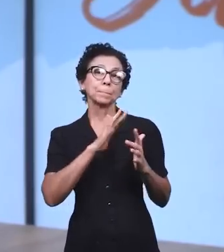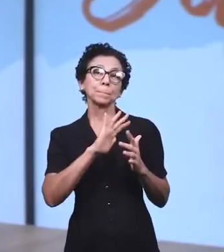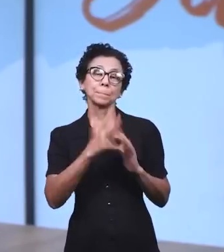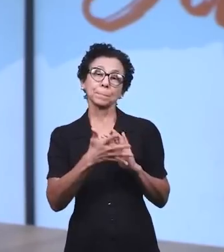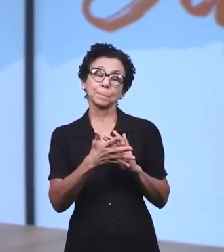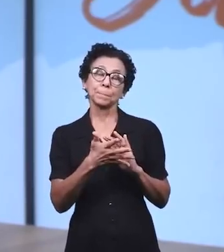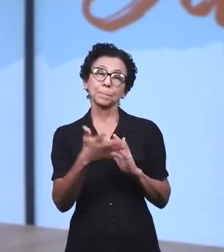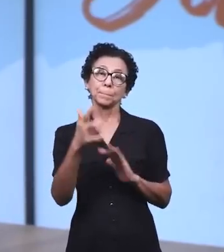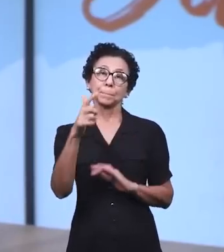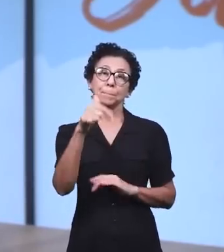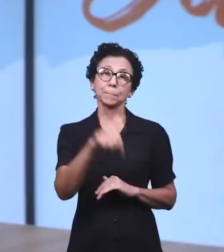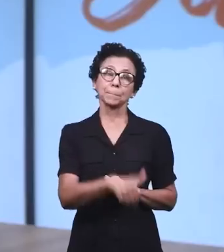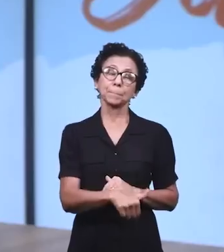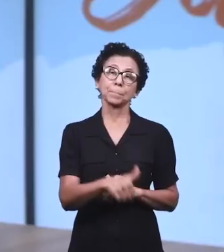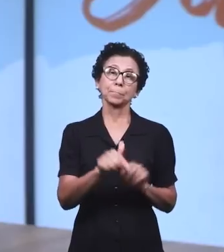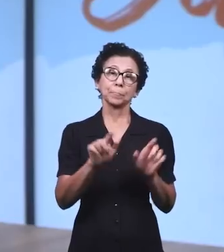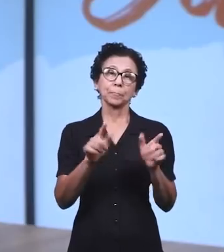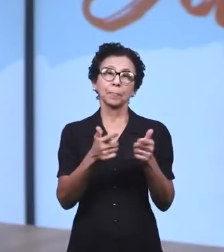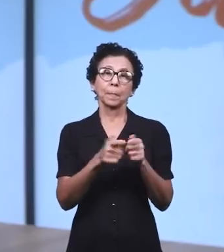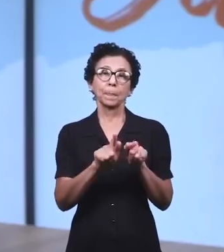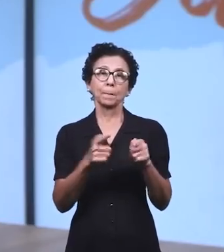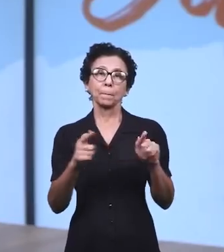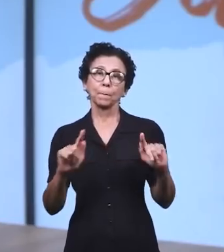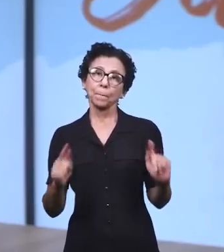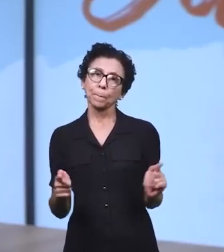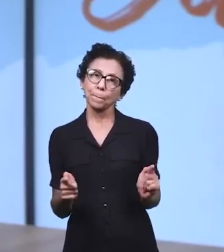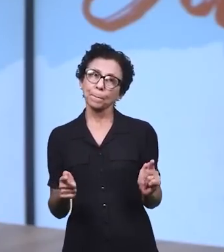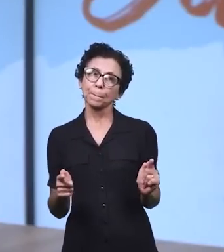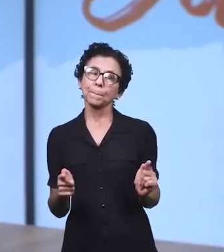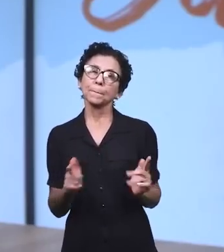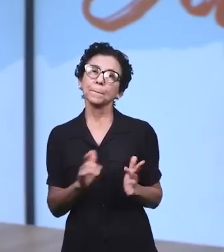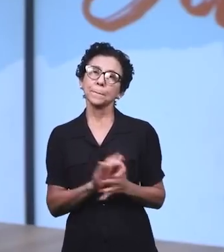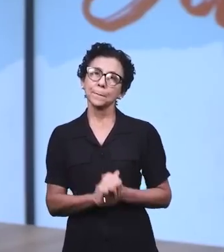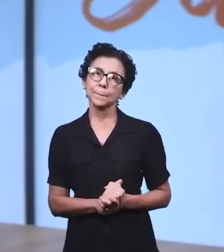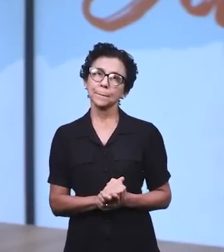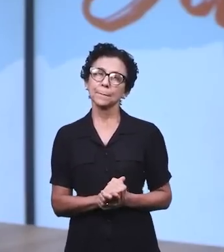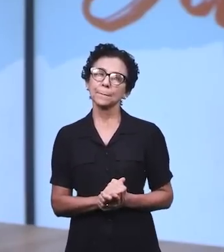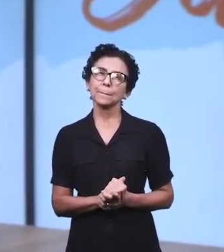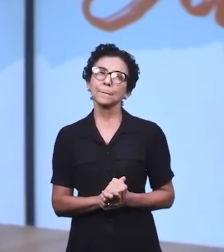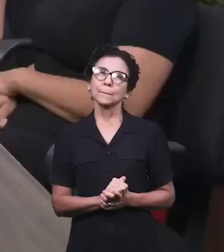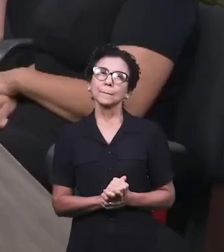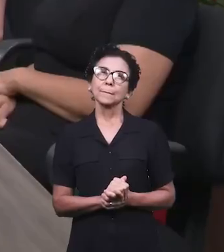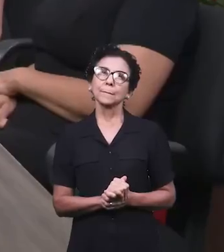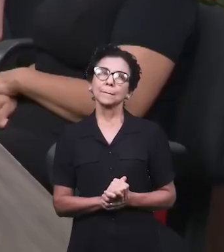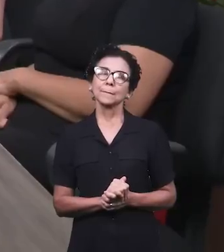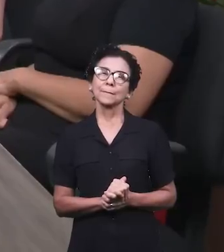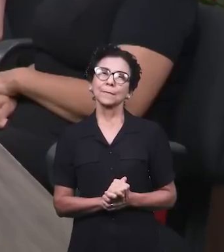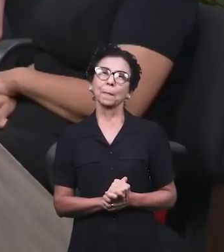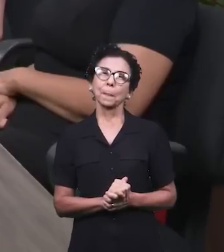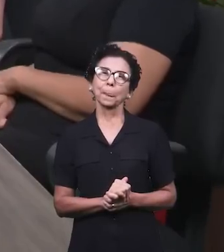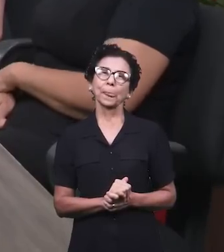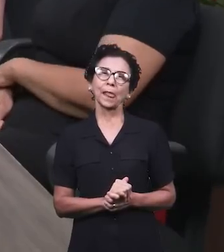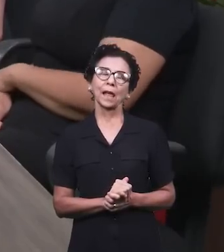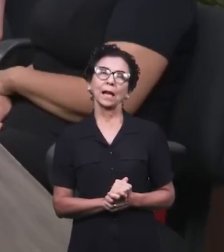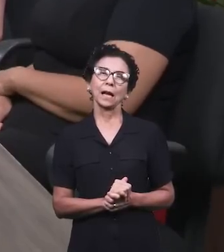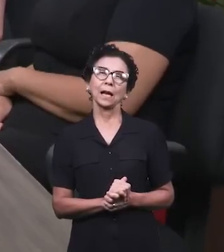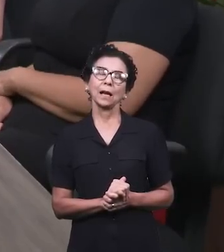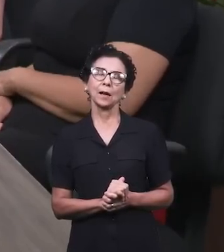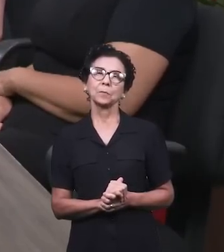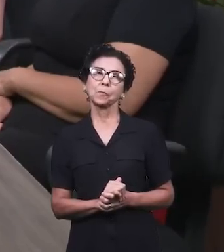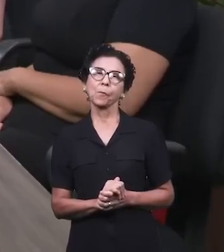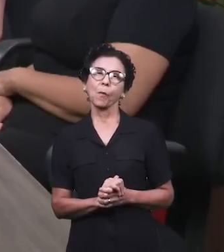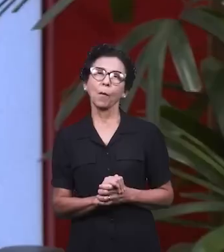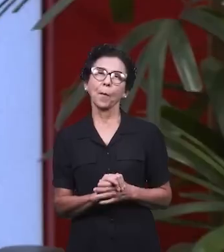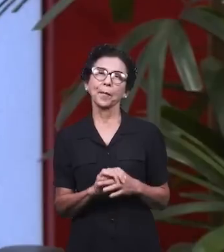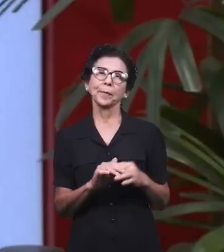assemelha muito mais a uma língua estrangeira do que ao português, né? Exatamente, e é uma das nossas